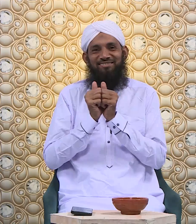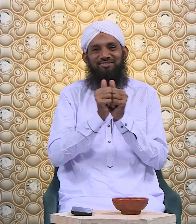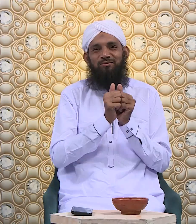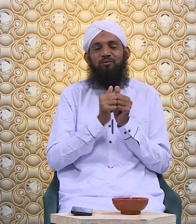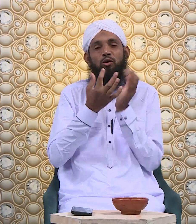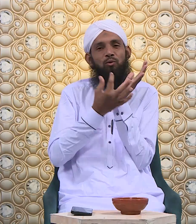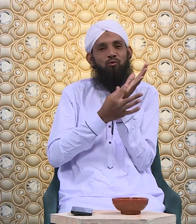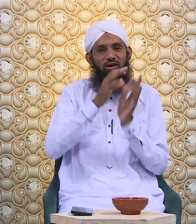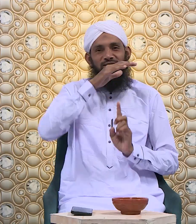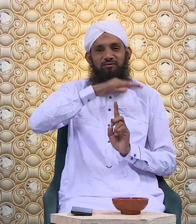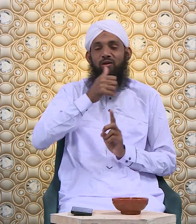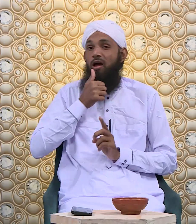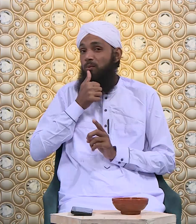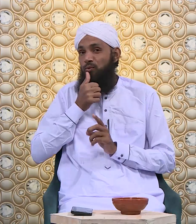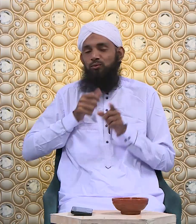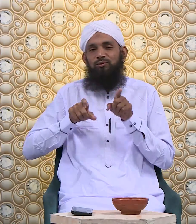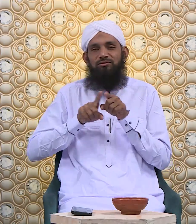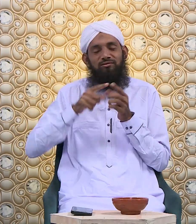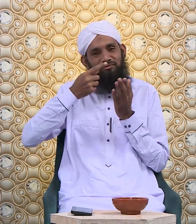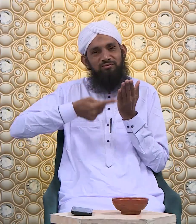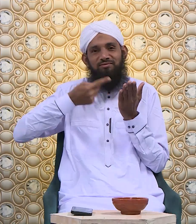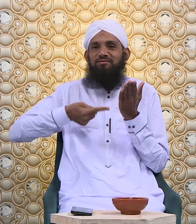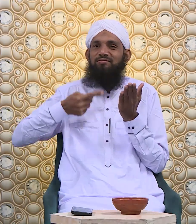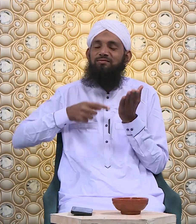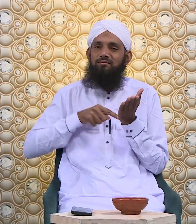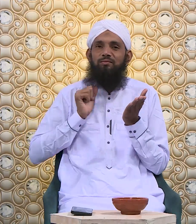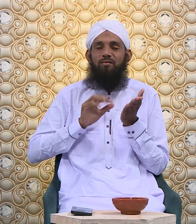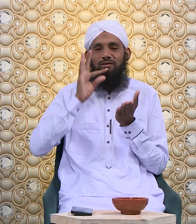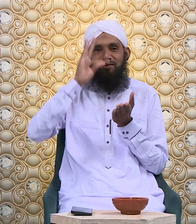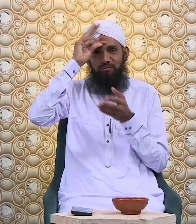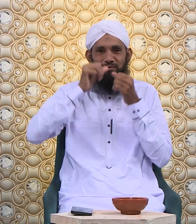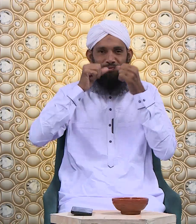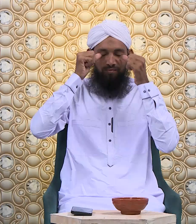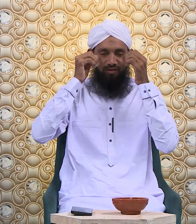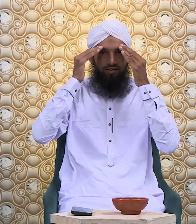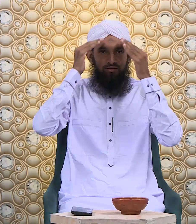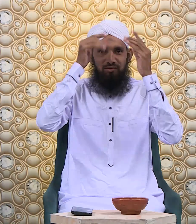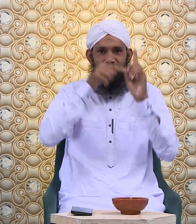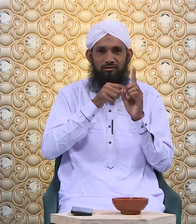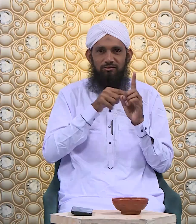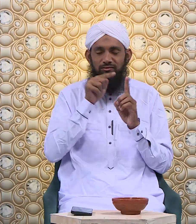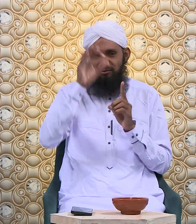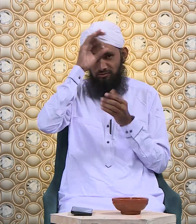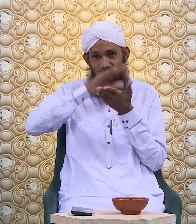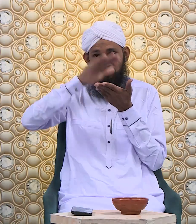ہیں ایک مرتبہ سرکار دوالم صلی اللہ علیہ وآلہ وسلم نے امام حسن رضی اللہ عنہ کو چوما